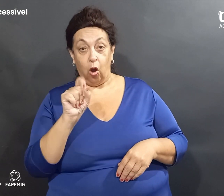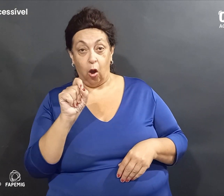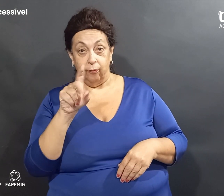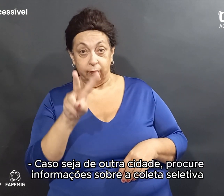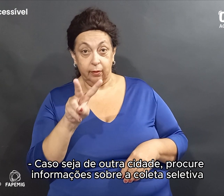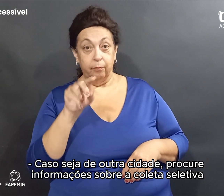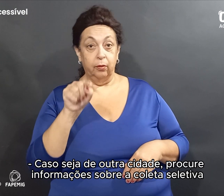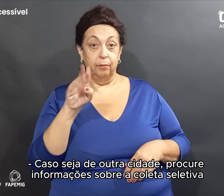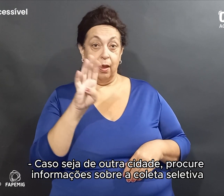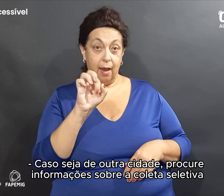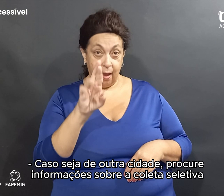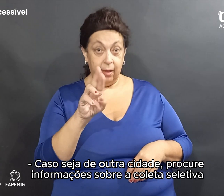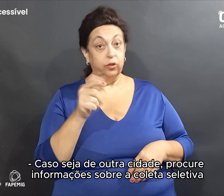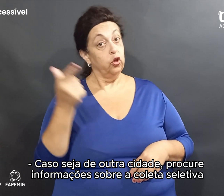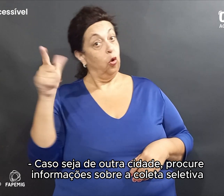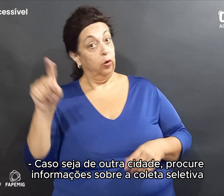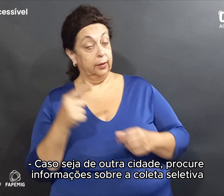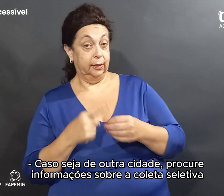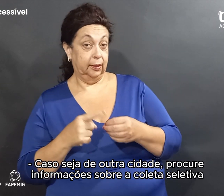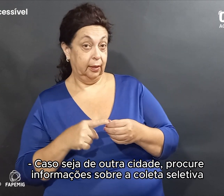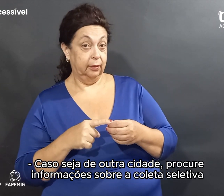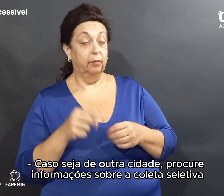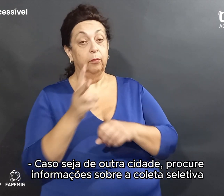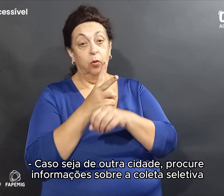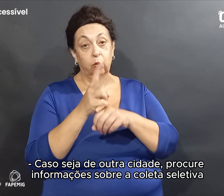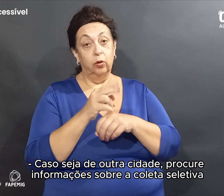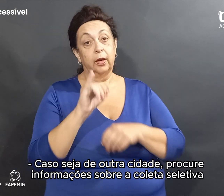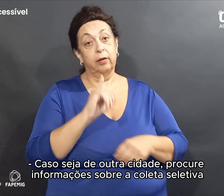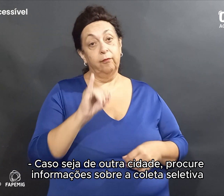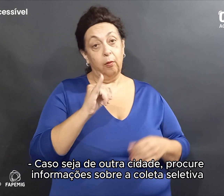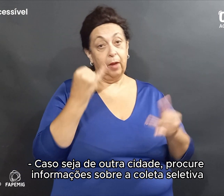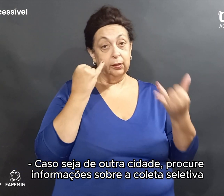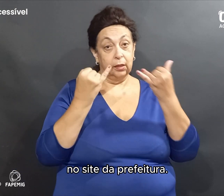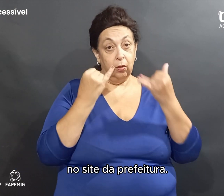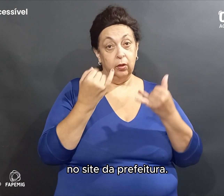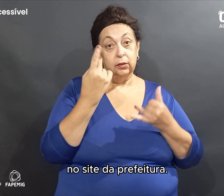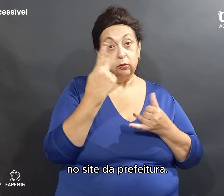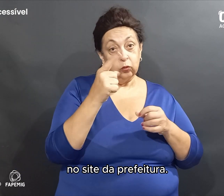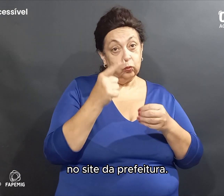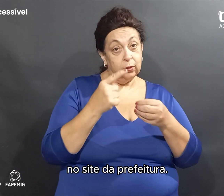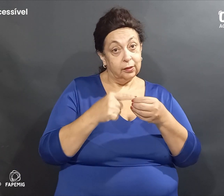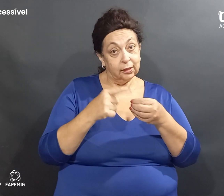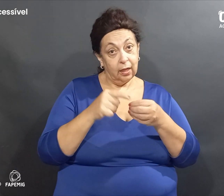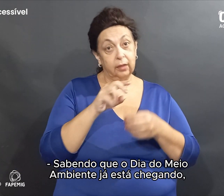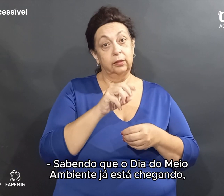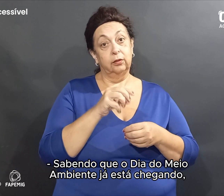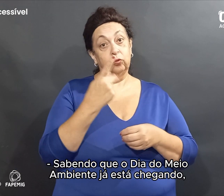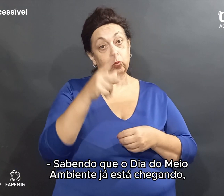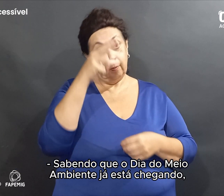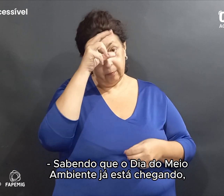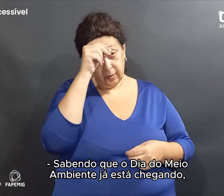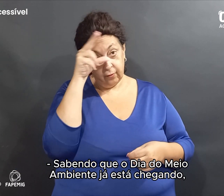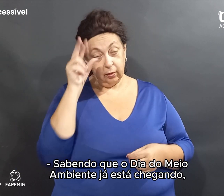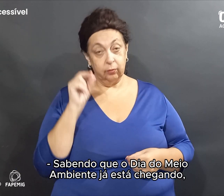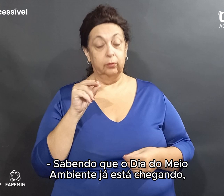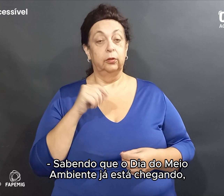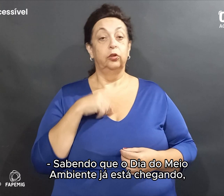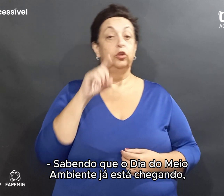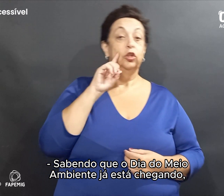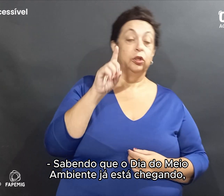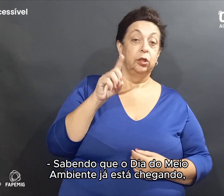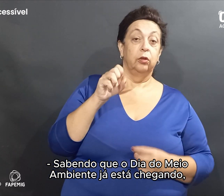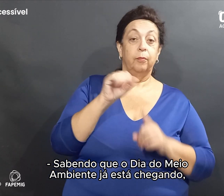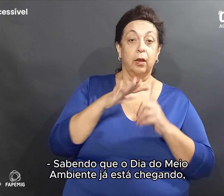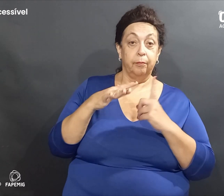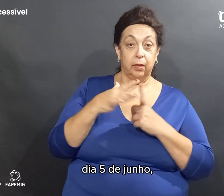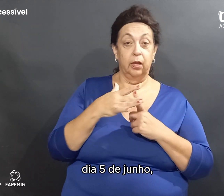www.uberlandia.mg.gov.br. Caso seja de outra cidade, procure informações sobre a coleta seletiva no site da Prefeitura. Sabendo que o Dia do Meio Ambiente já